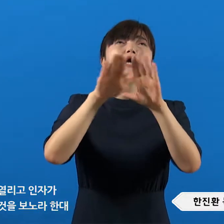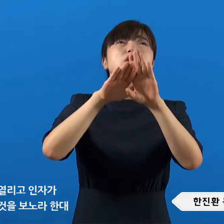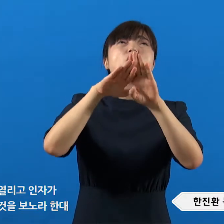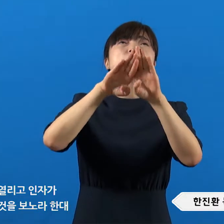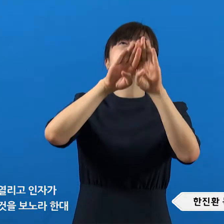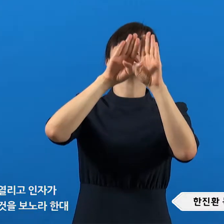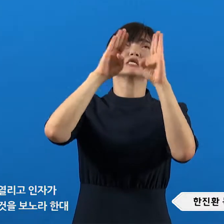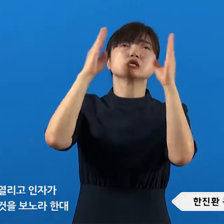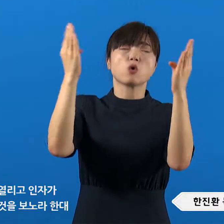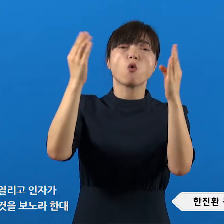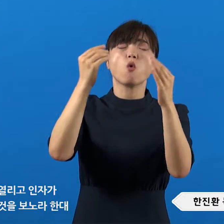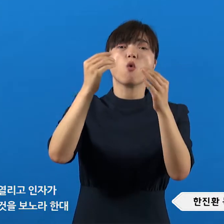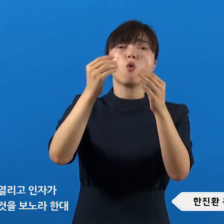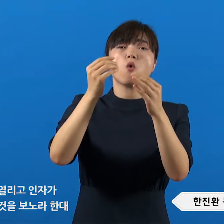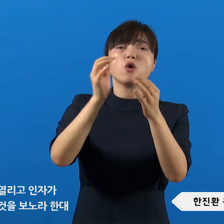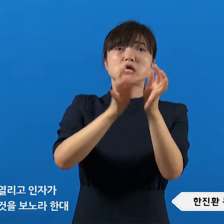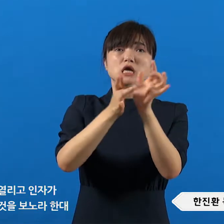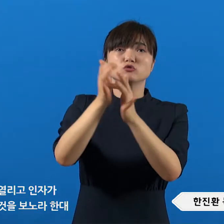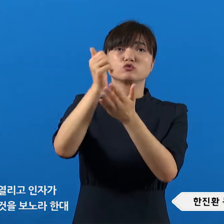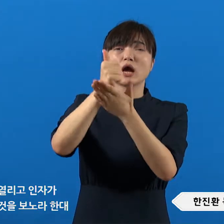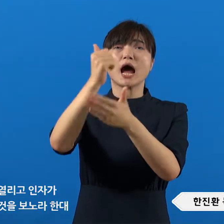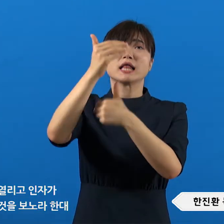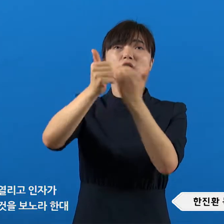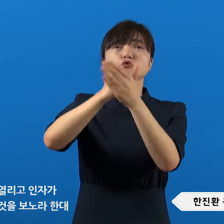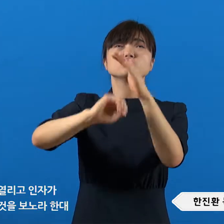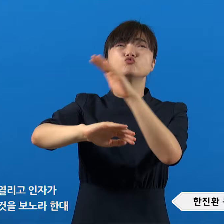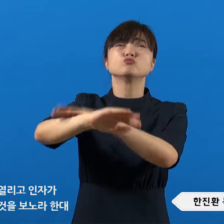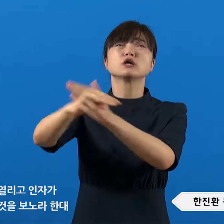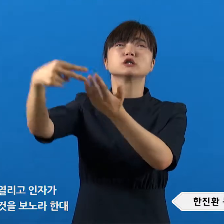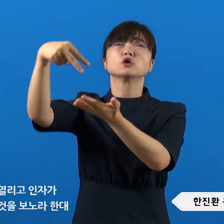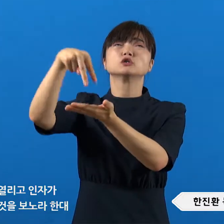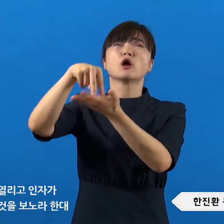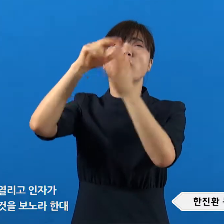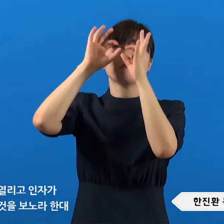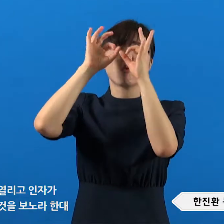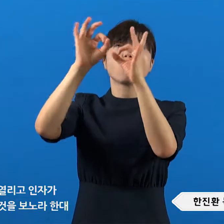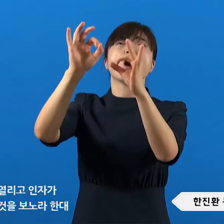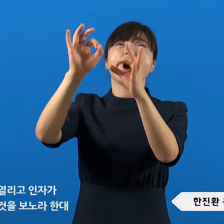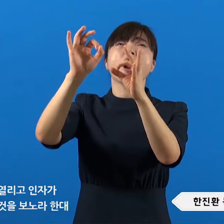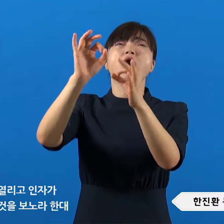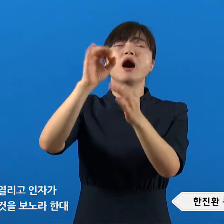열리고 인자가 하나님 우편에 서신 것을 보노라 한대,